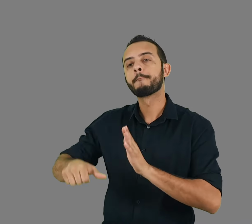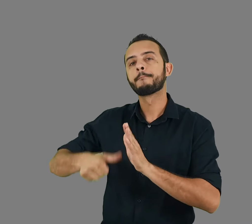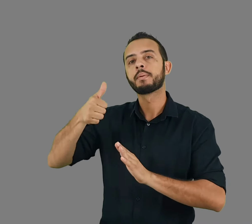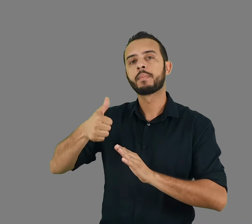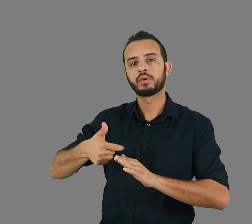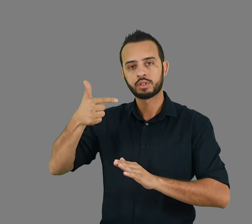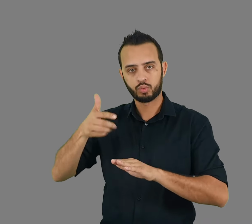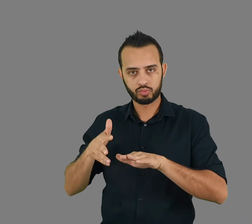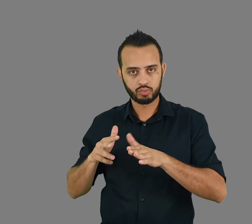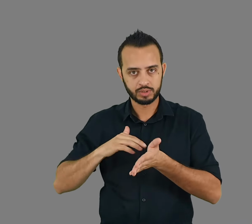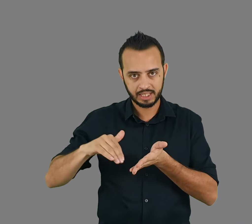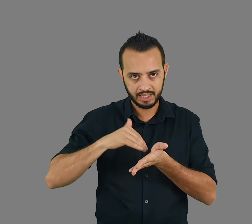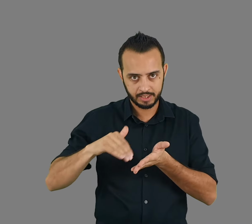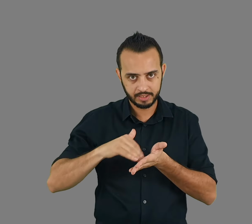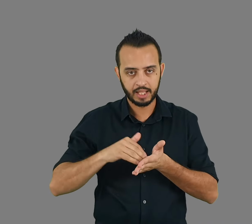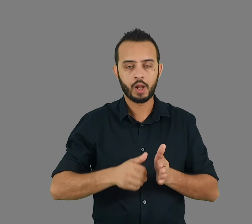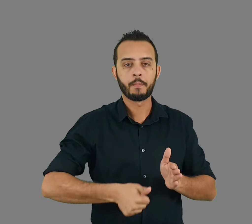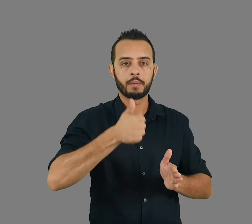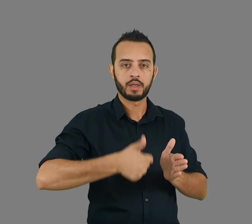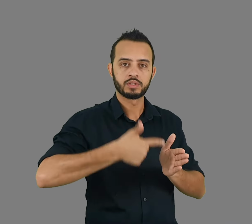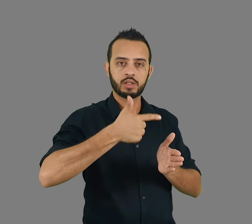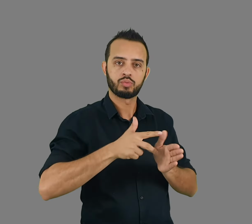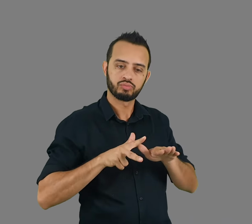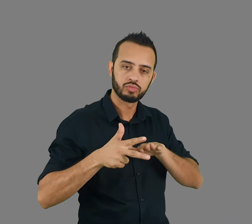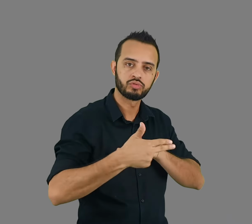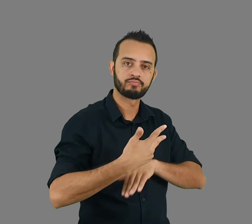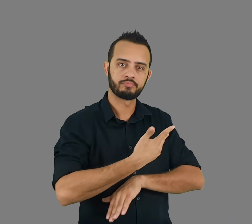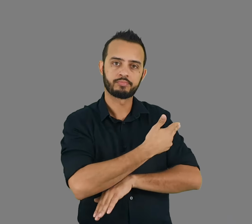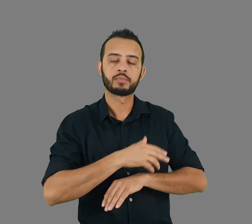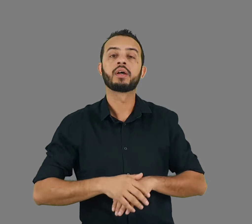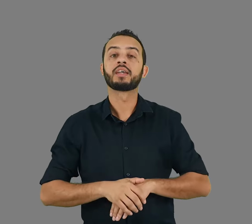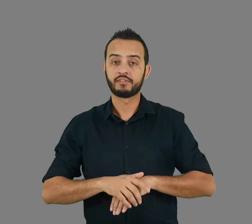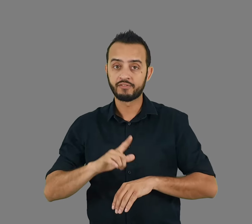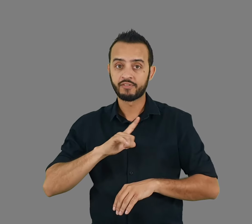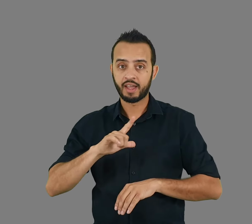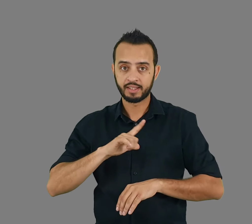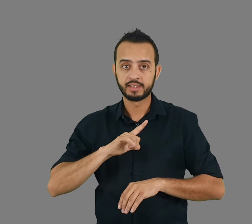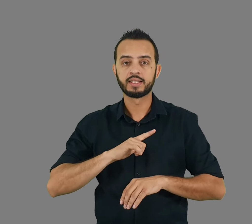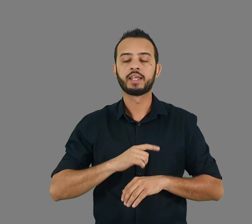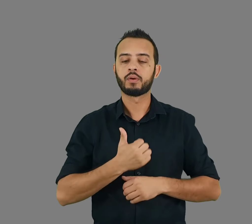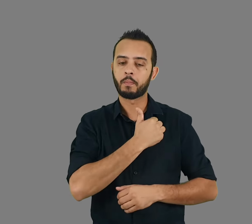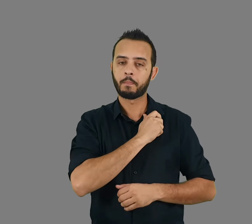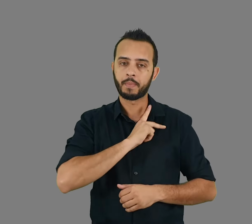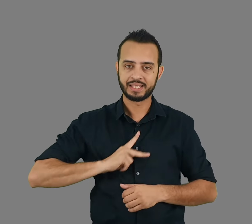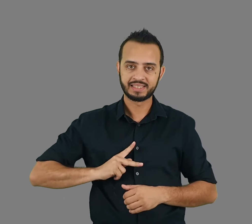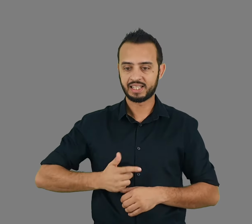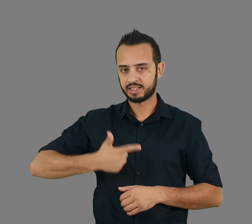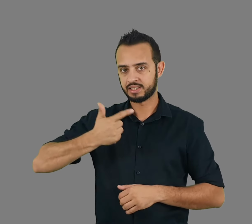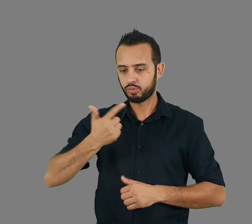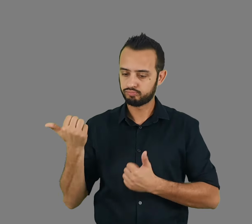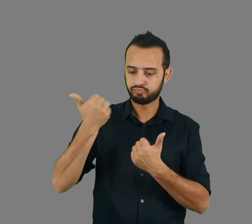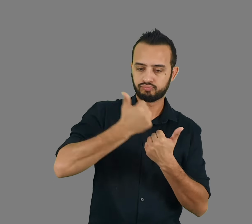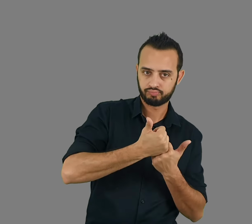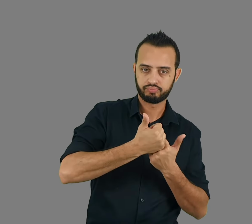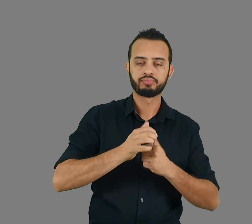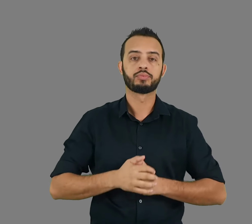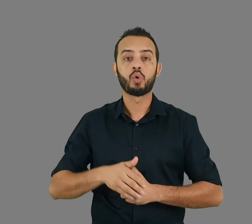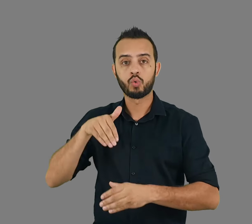secretário, primeiro o segundo tesoureiro, que assumirá o cargo de vice-presidência. Os votos serão computados por maioria